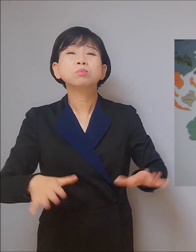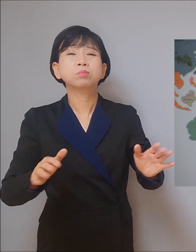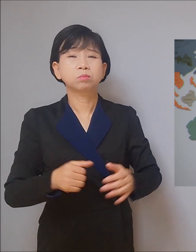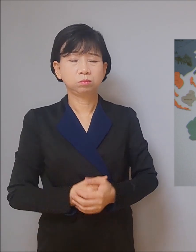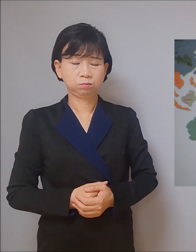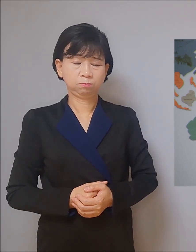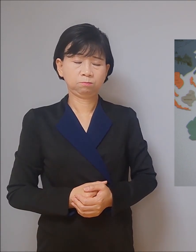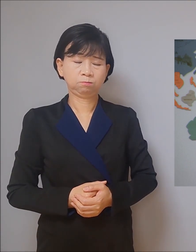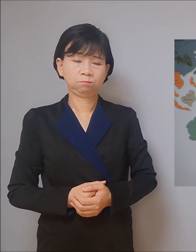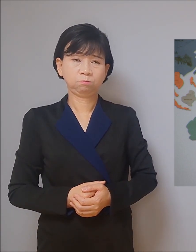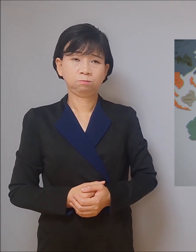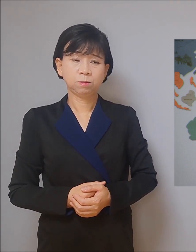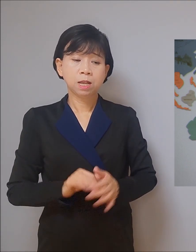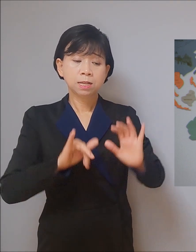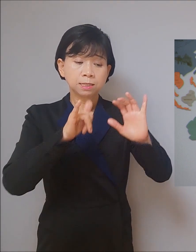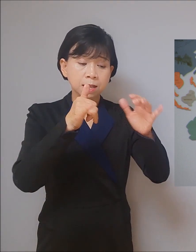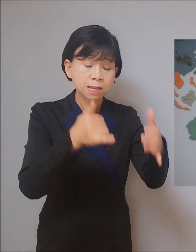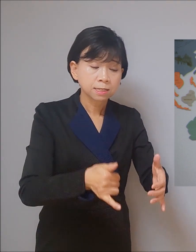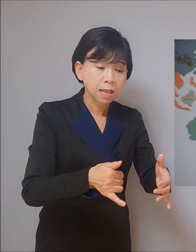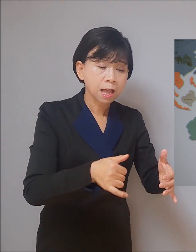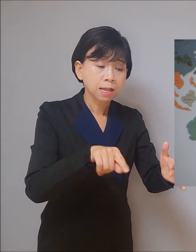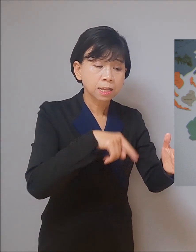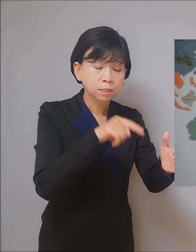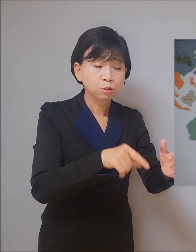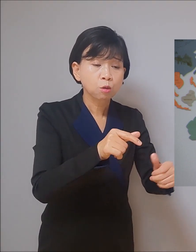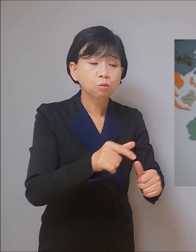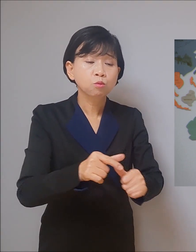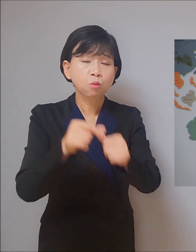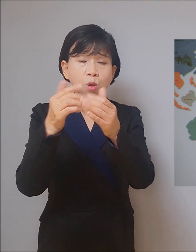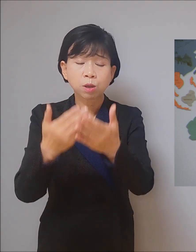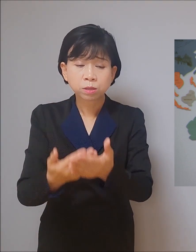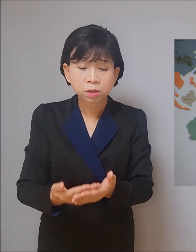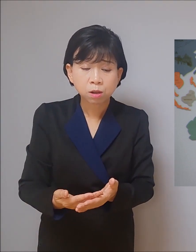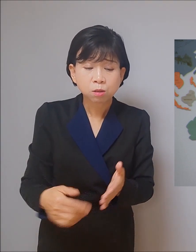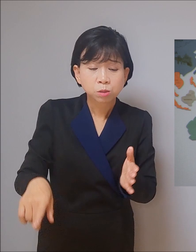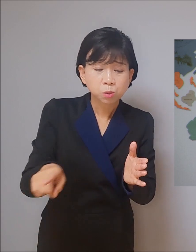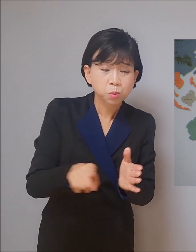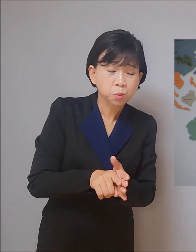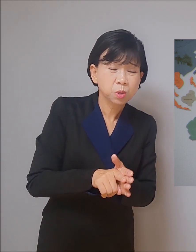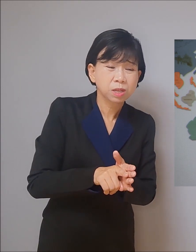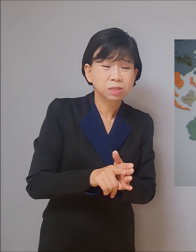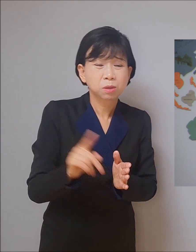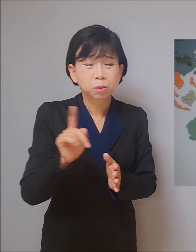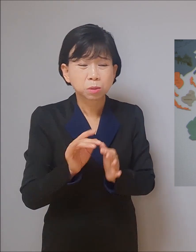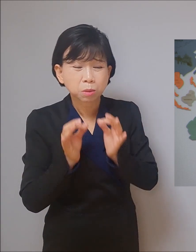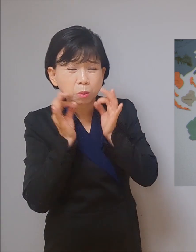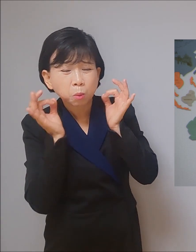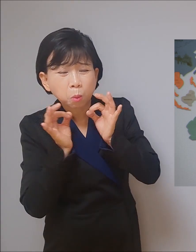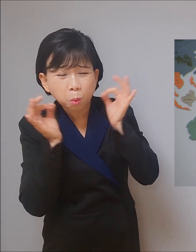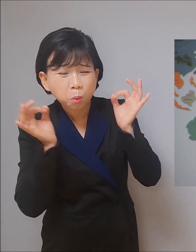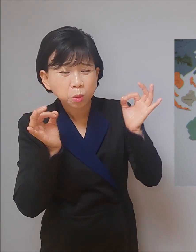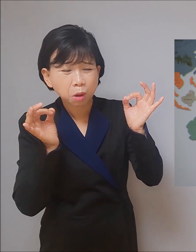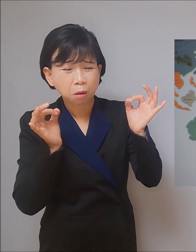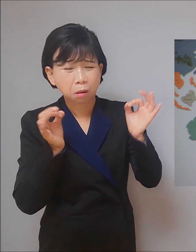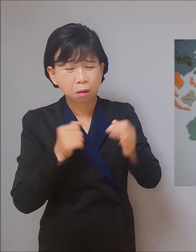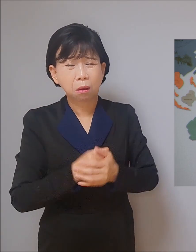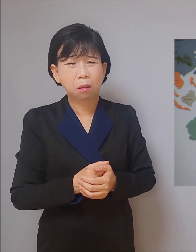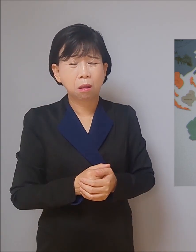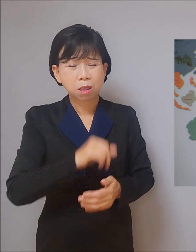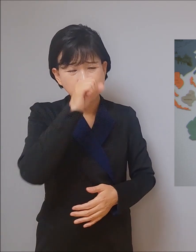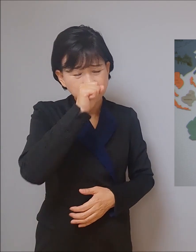됩니다. 하지만 세상에서는 구원을 얻기 위한 구도자의 노력들이 참 처절할 정도입니다.